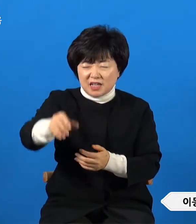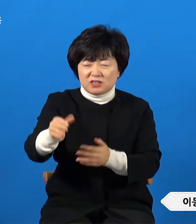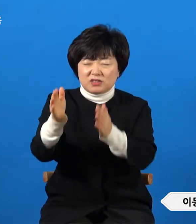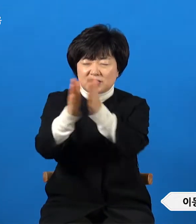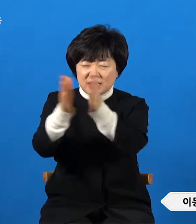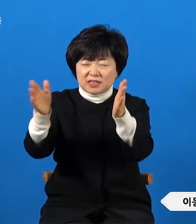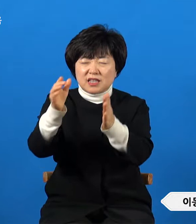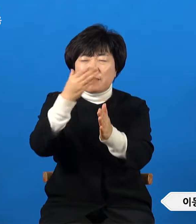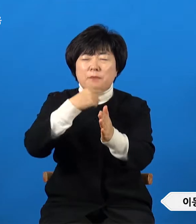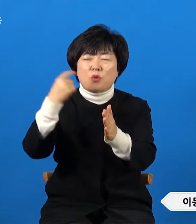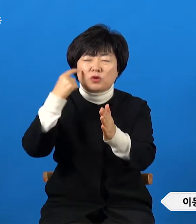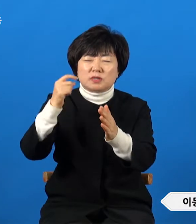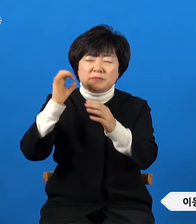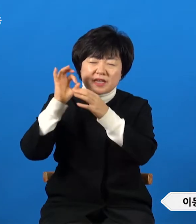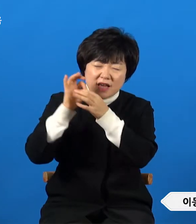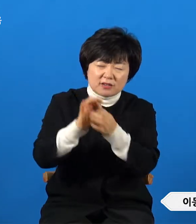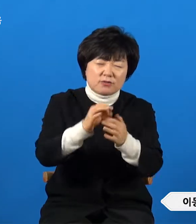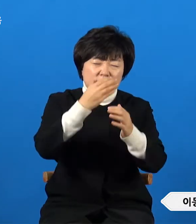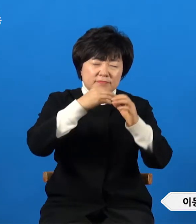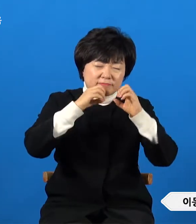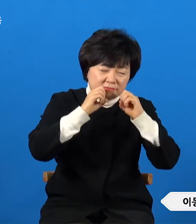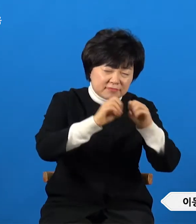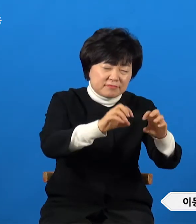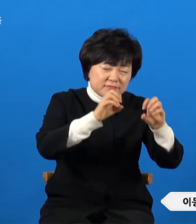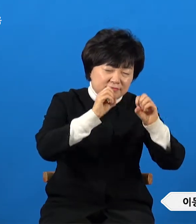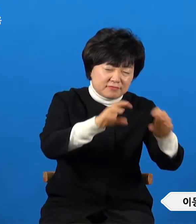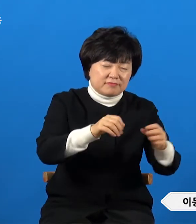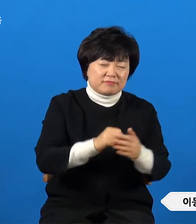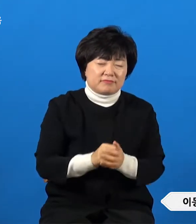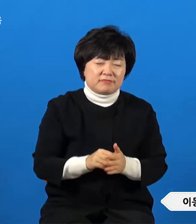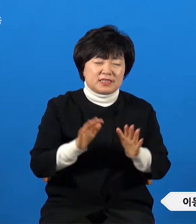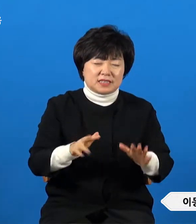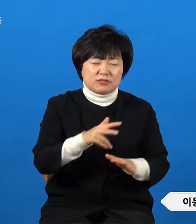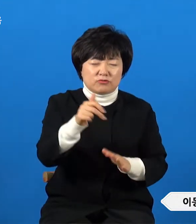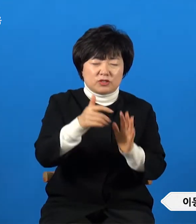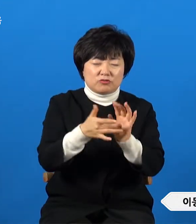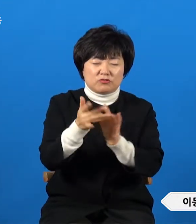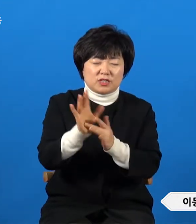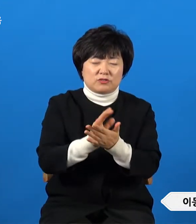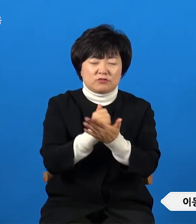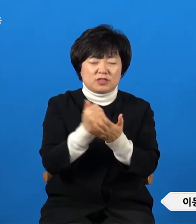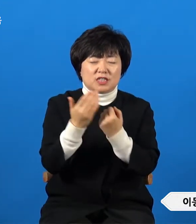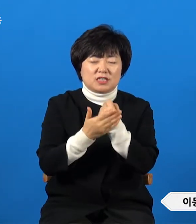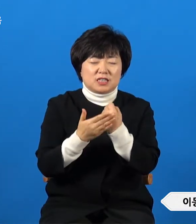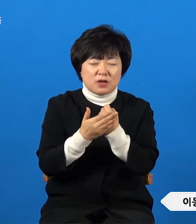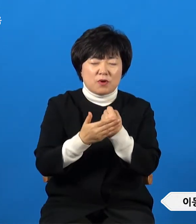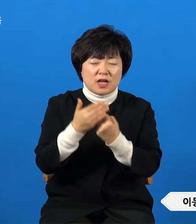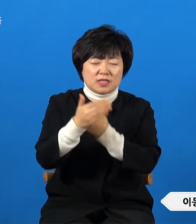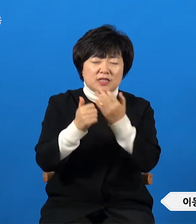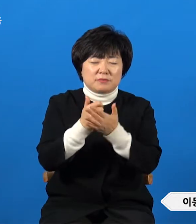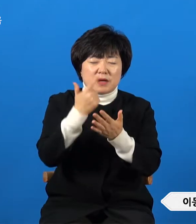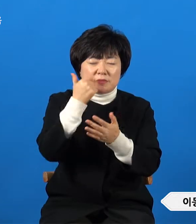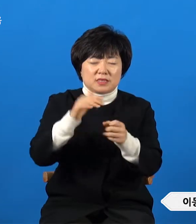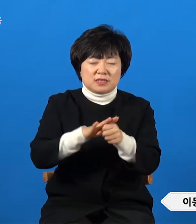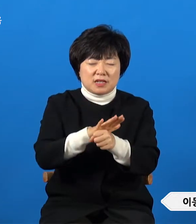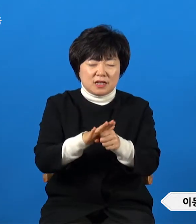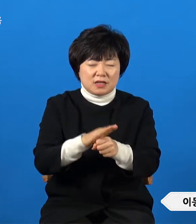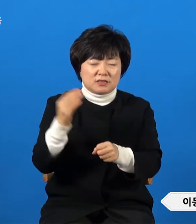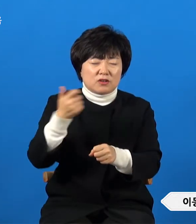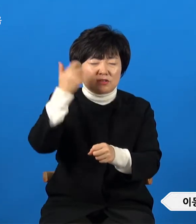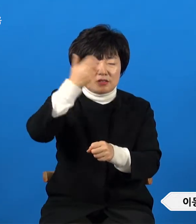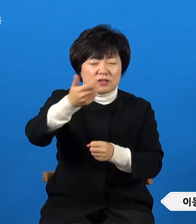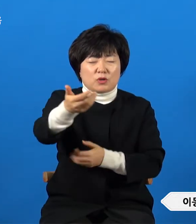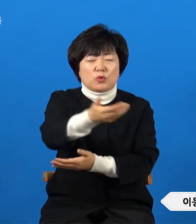복음 계속 전해지게 도와주시옵소서. 이제는 우리 주 예수 그리스도의 은혜와 하나님 아버지의 사랑과